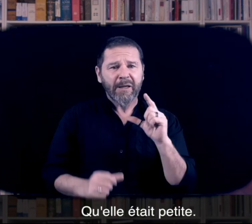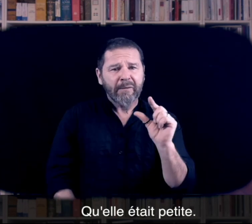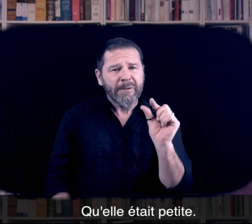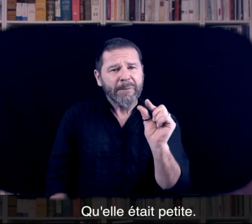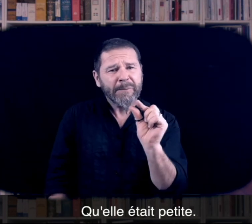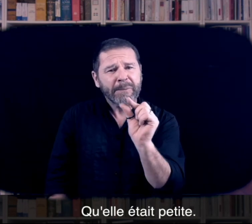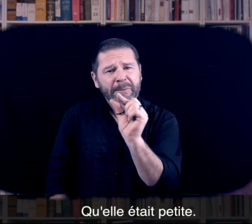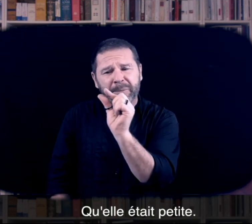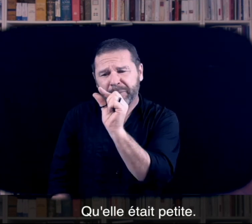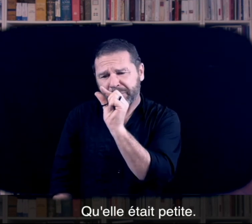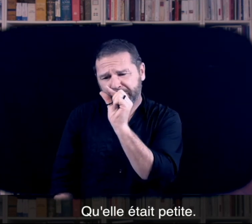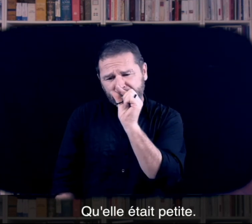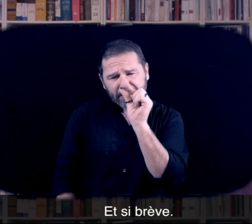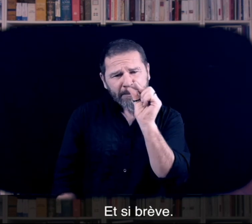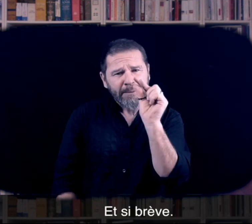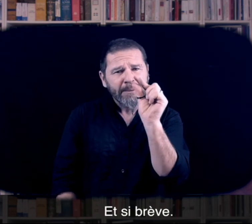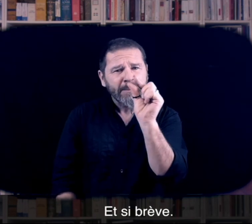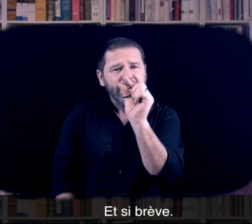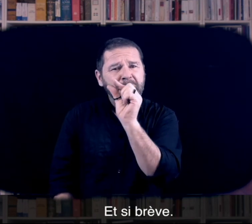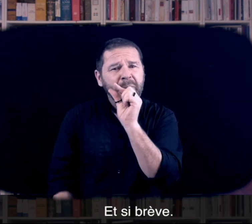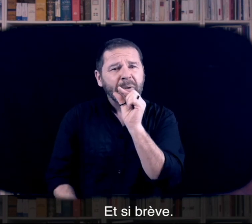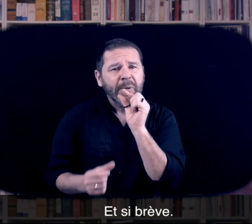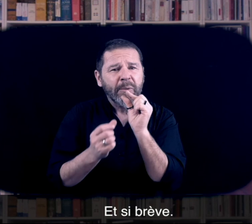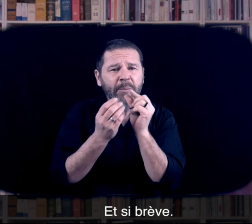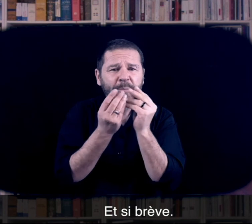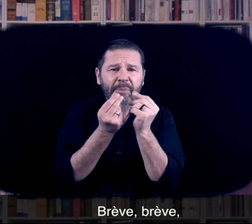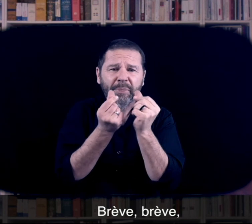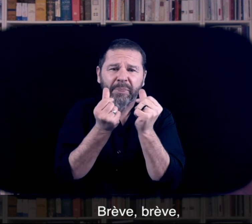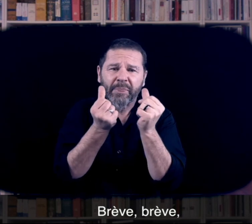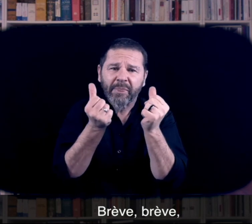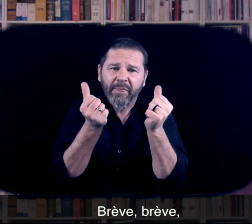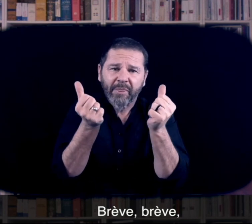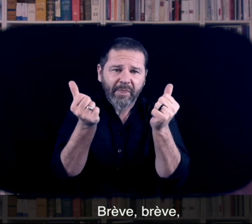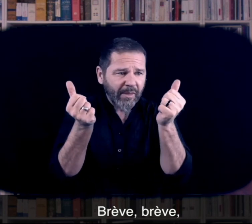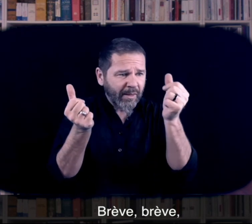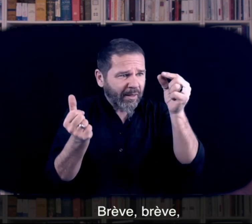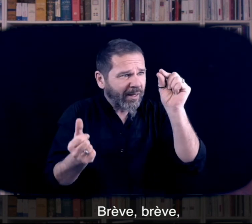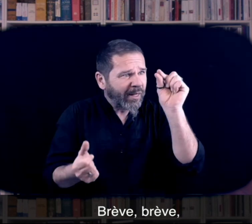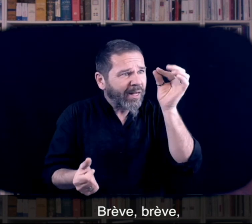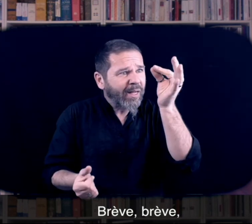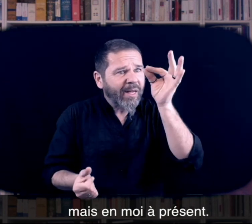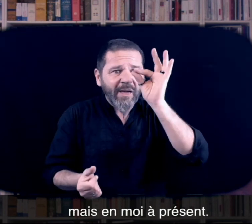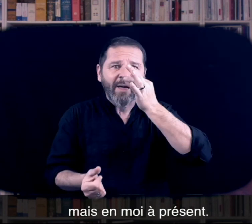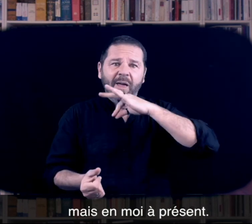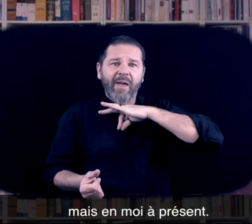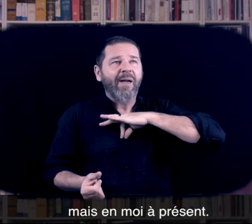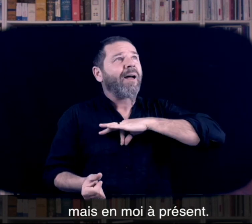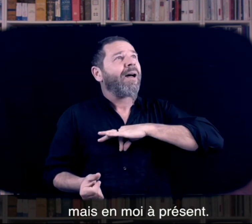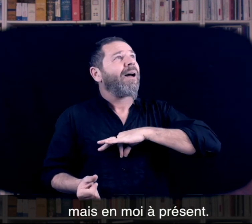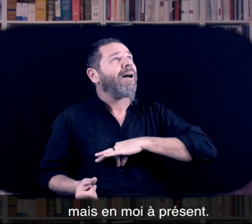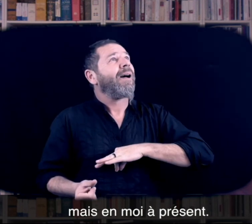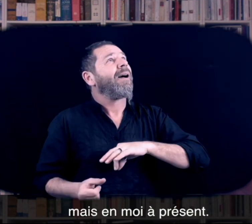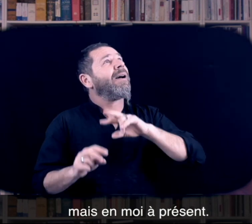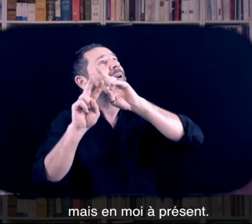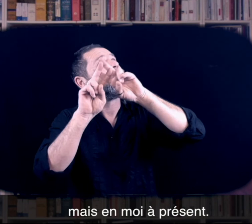Qu'elle était petite et si brève, brève, brève, mais en moi à